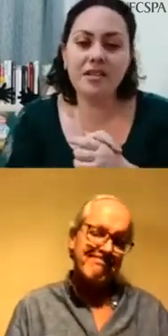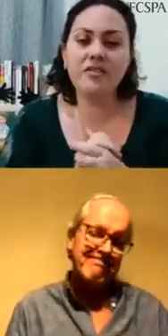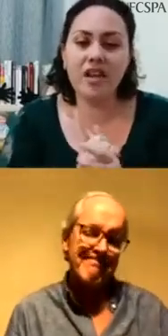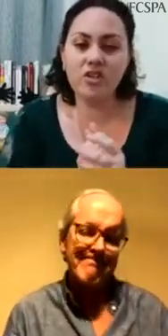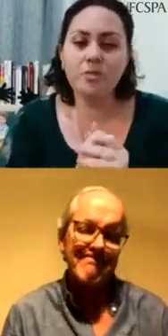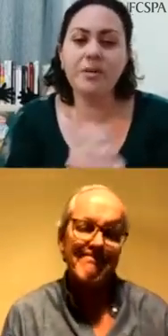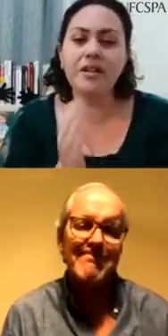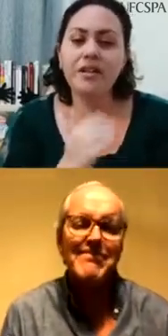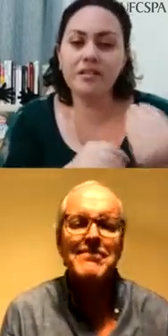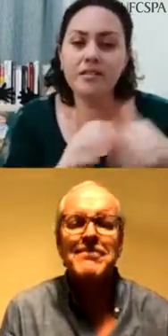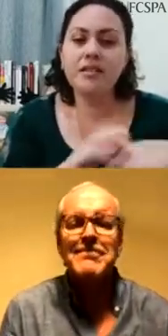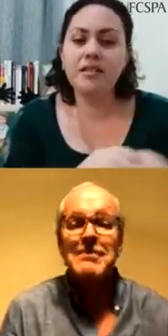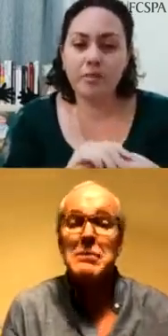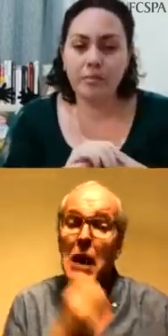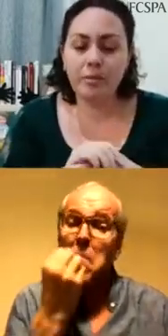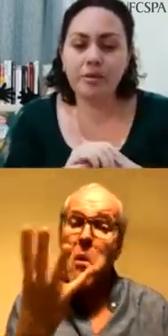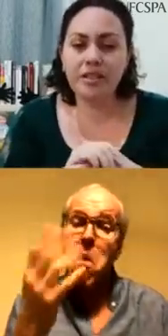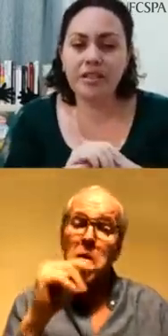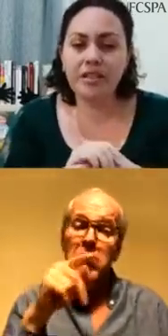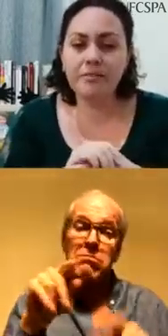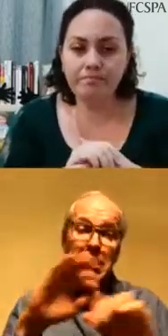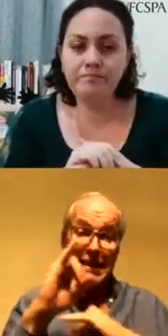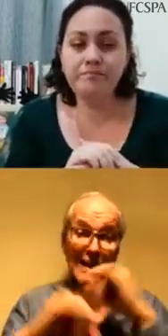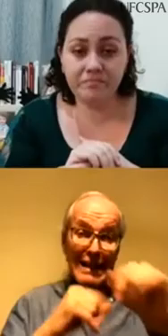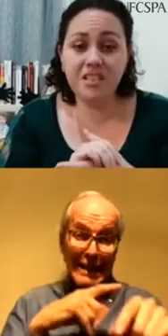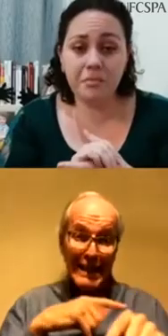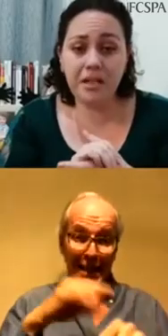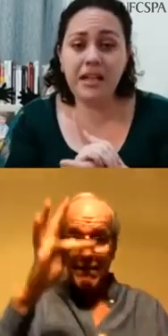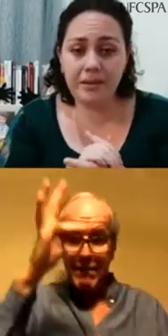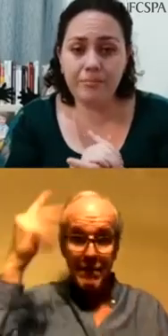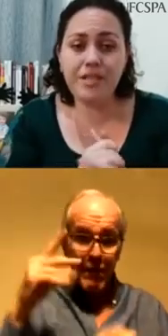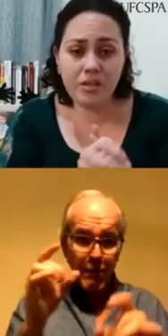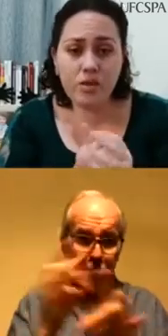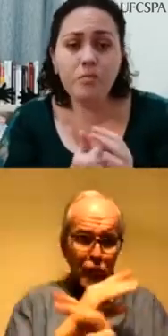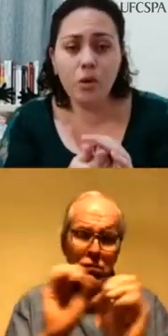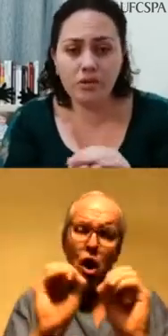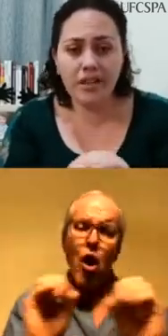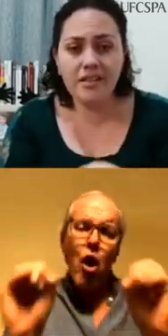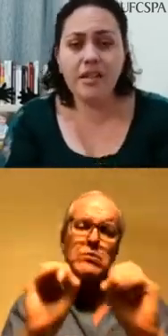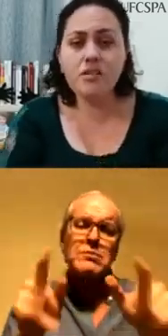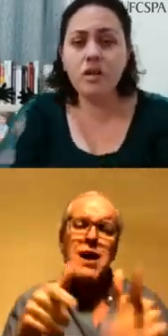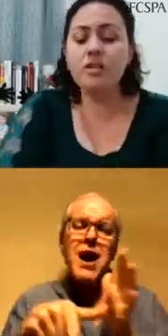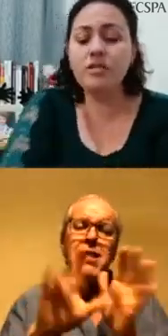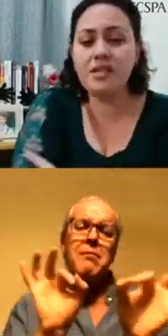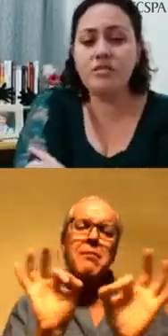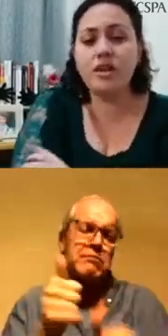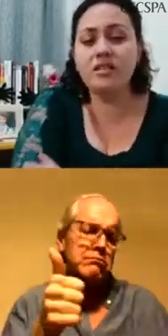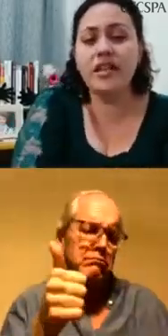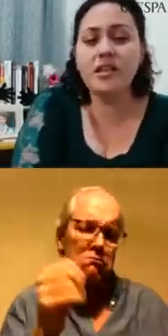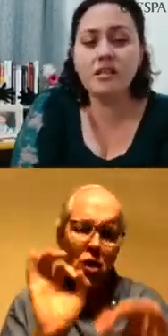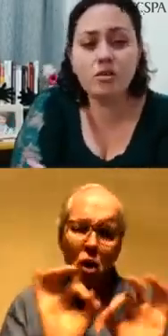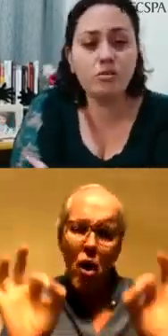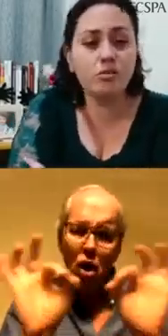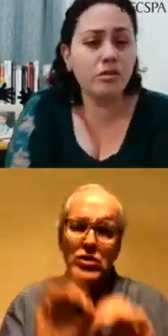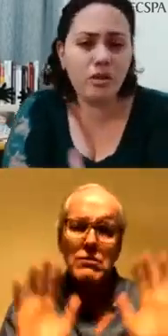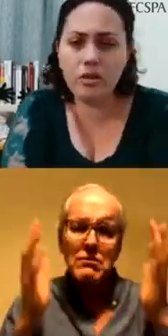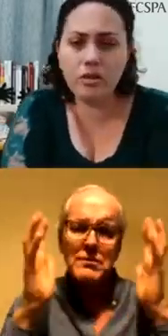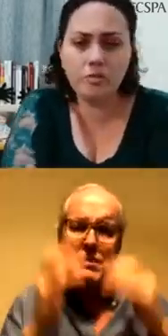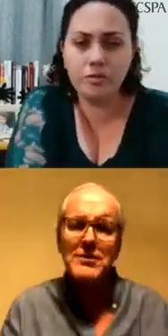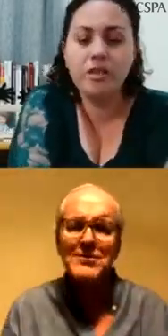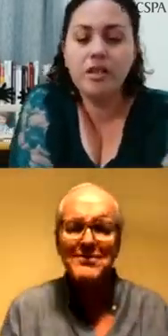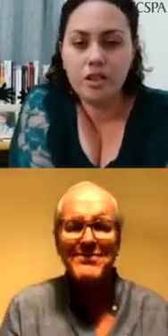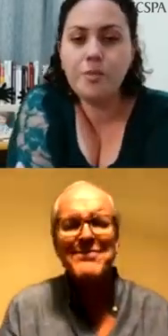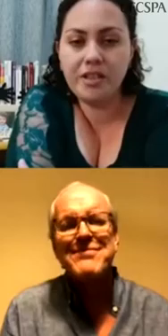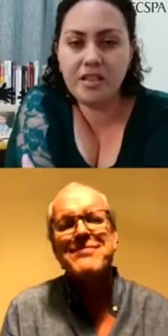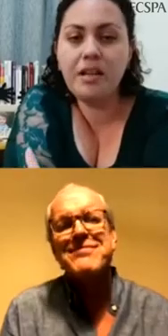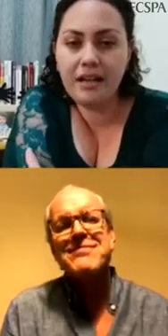criar uma estratégia para poder trabalhar. Mas isso é bom, né? Se a escola Frei Pacífica ela tem essa estrutura, isso é